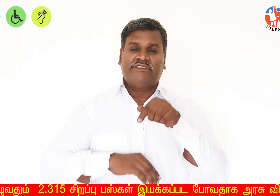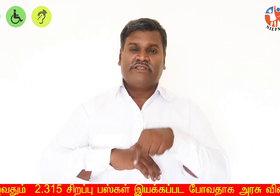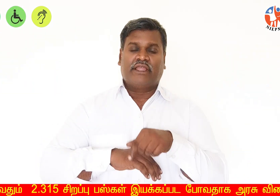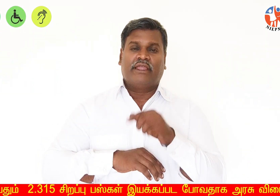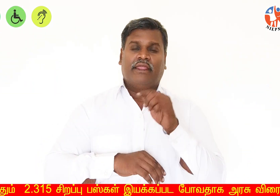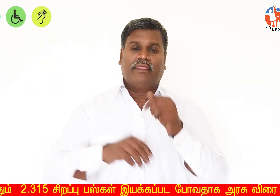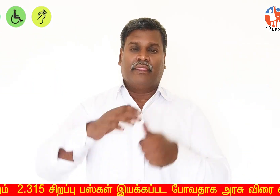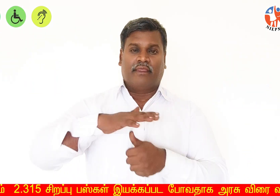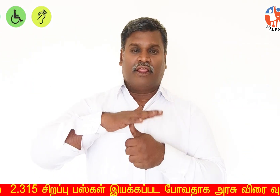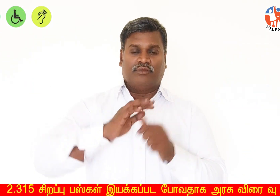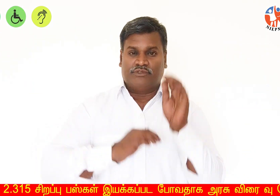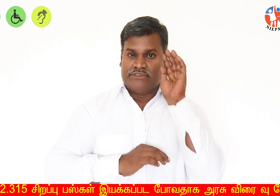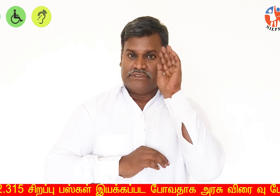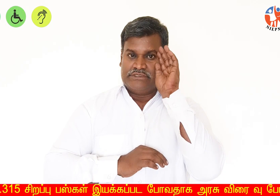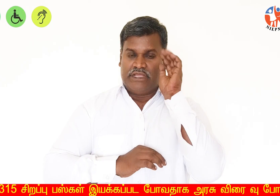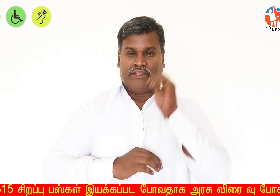இன்றைய தலைப்புச் செய்திகள்.